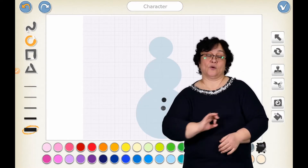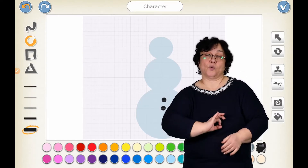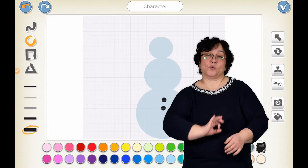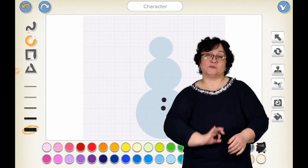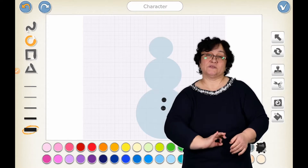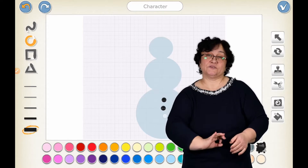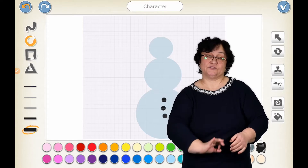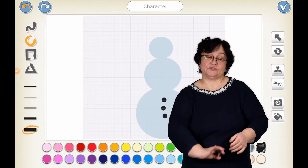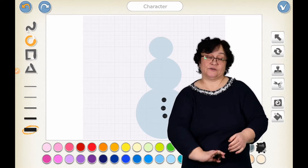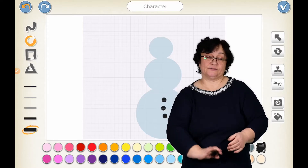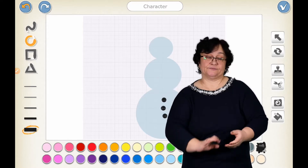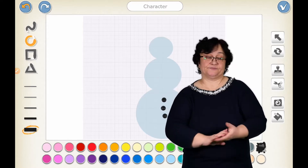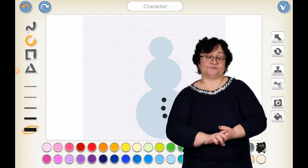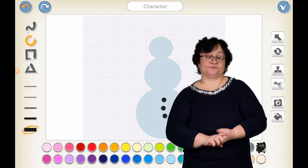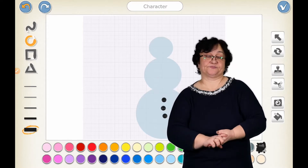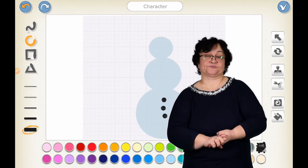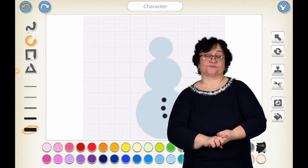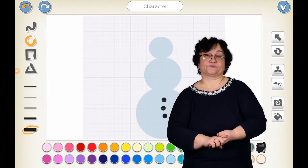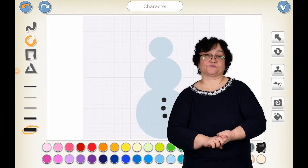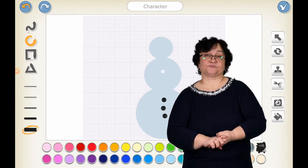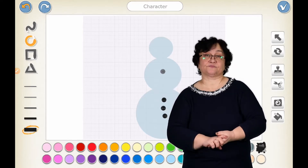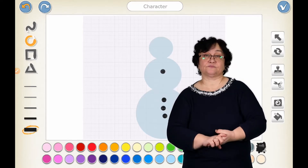Гонзочки такі.